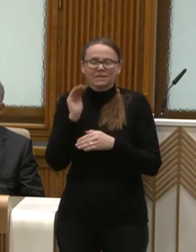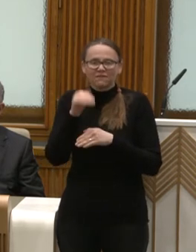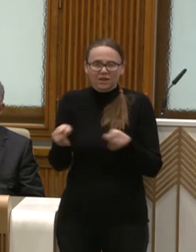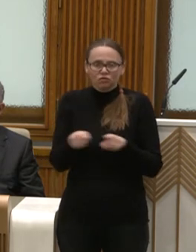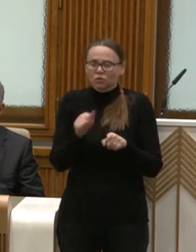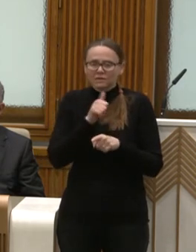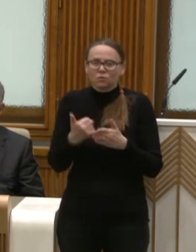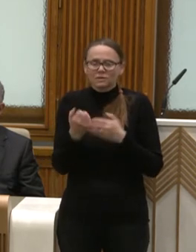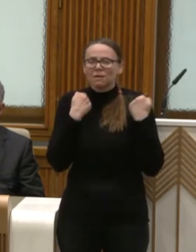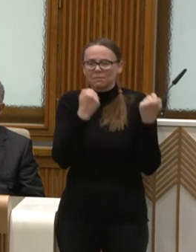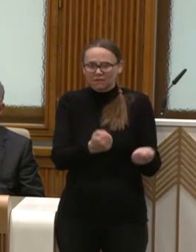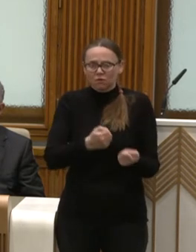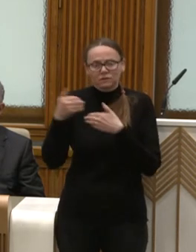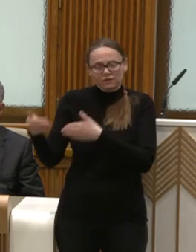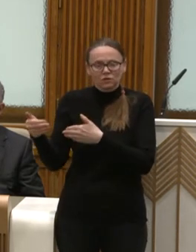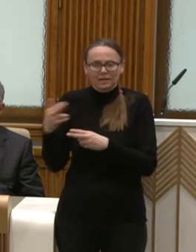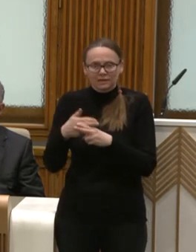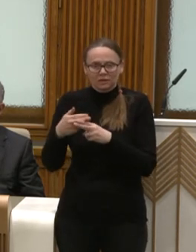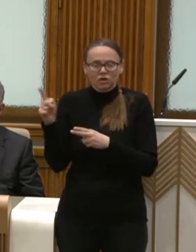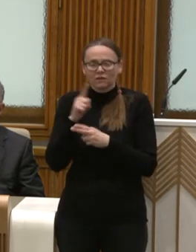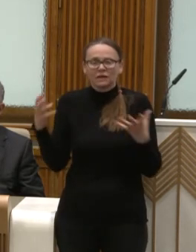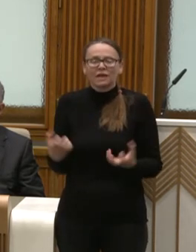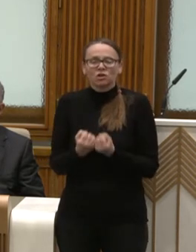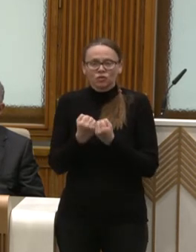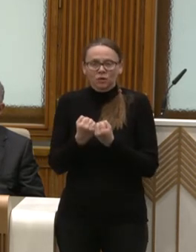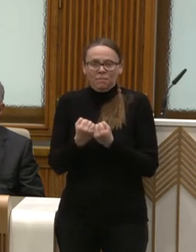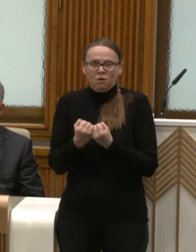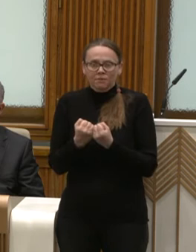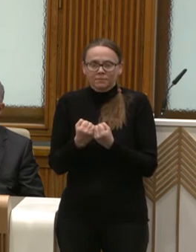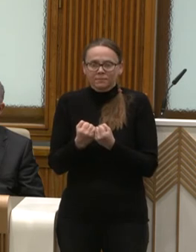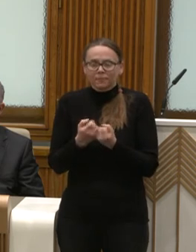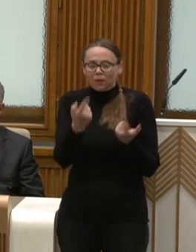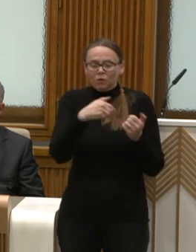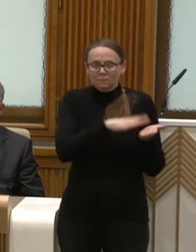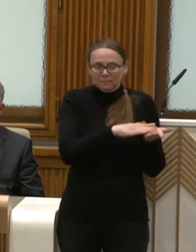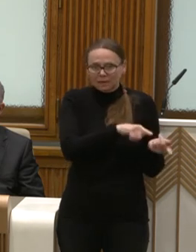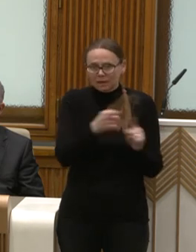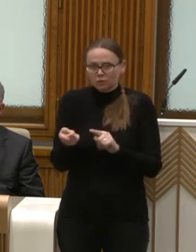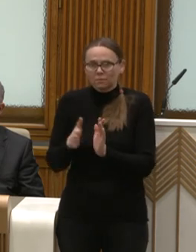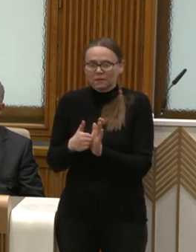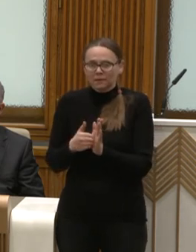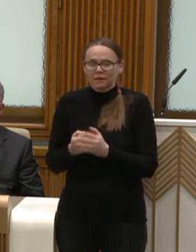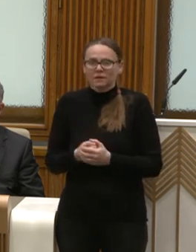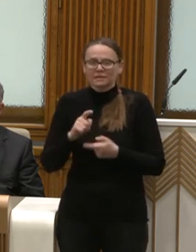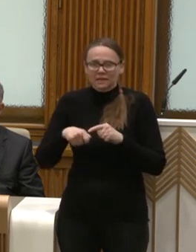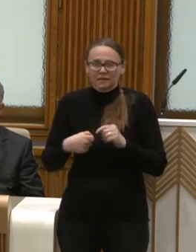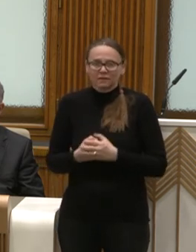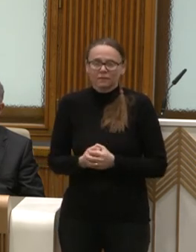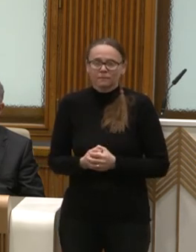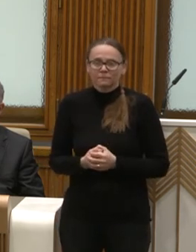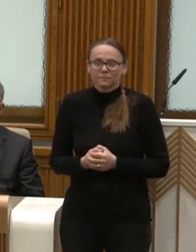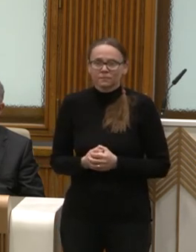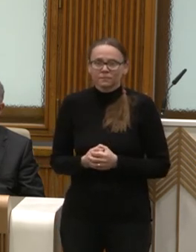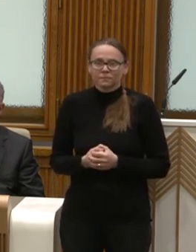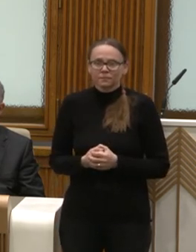v sosednje države in rešujemo praktično od primera do primera zadeve.